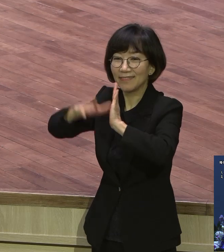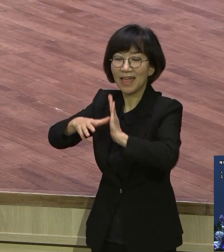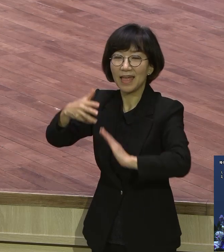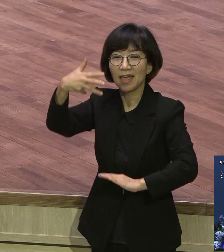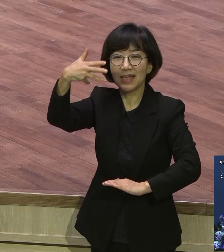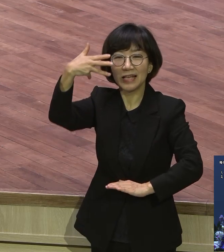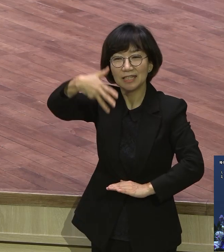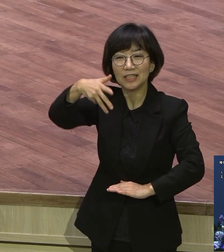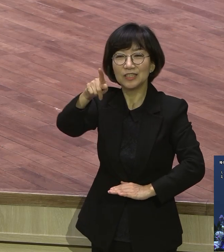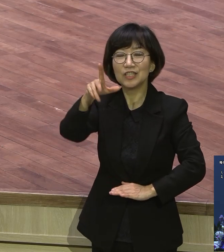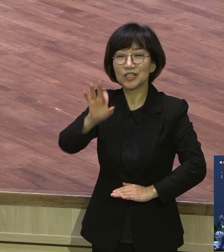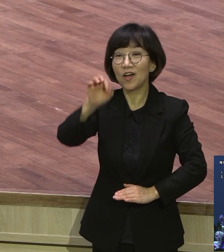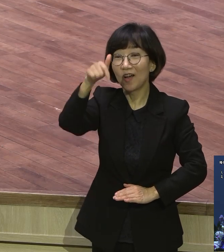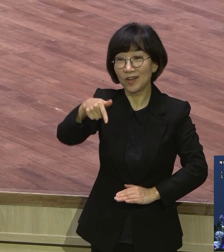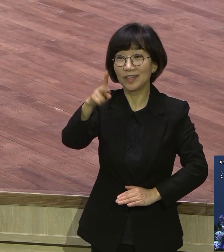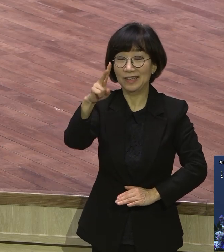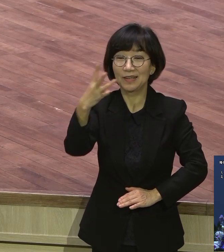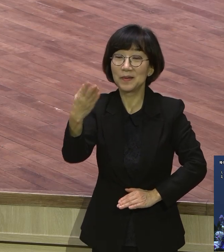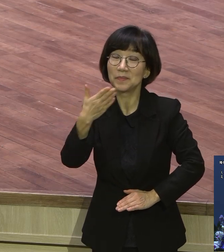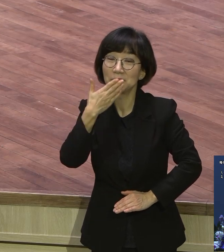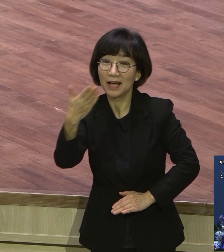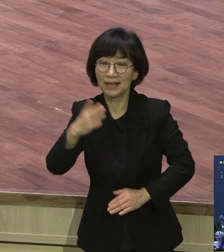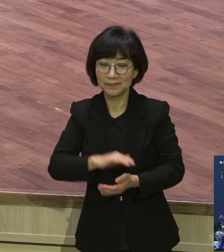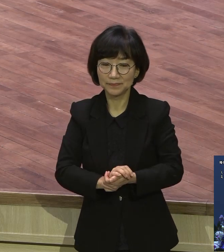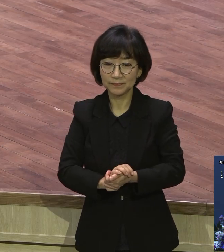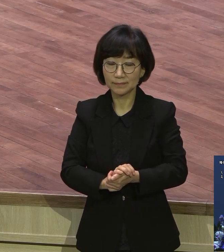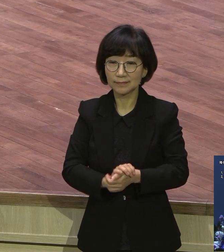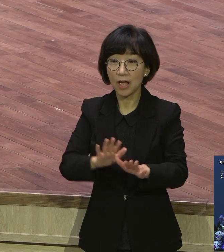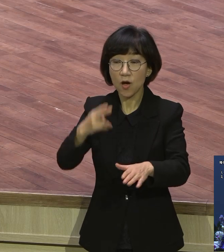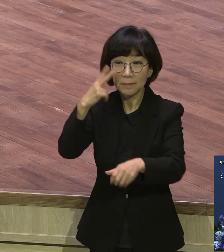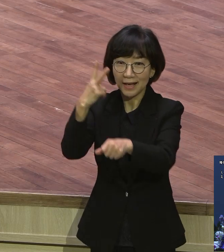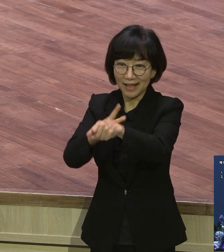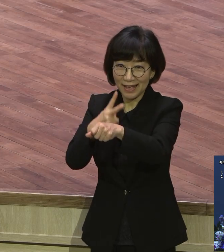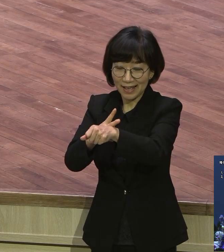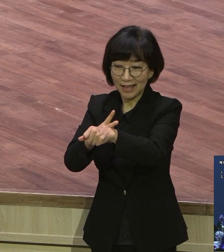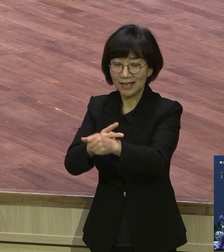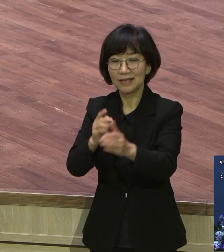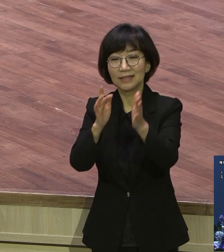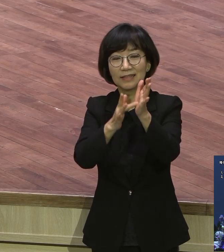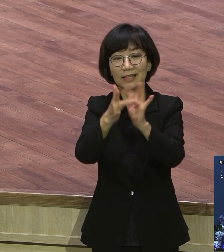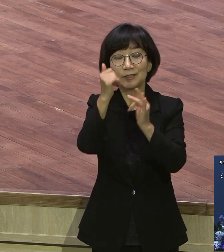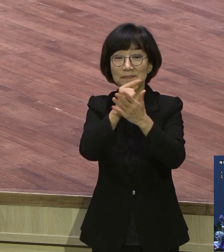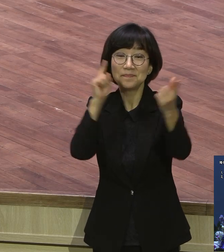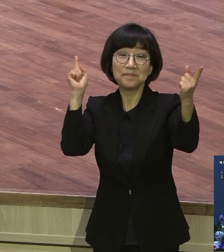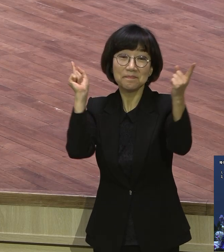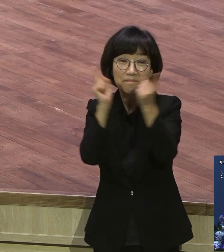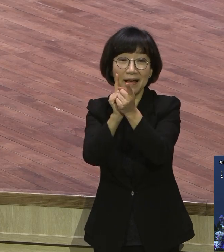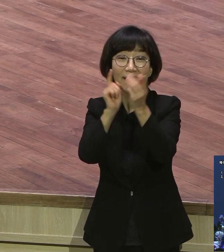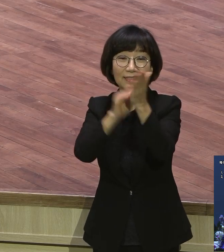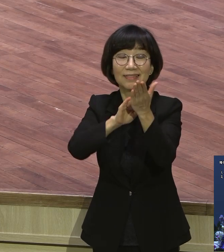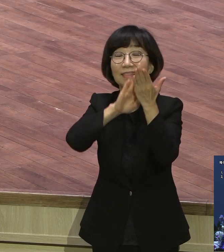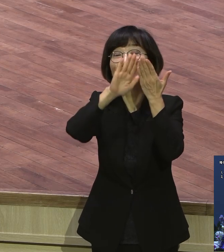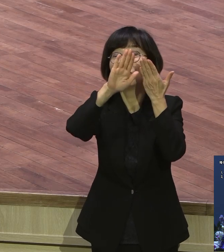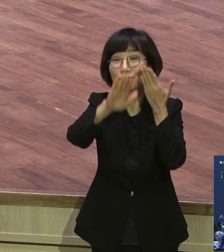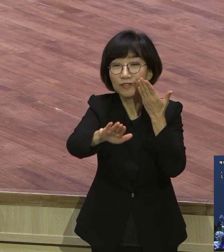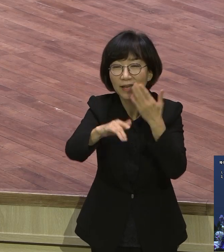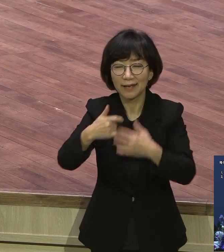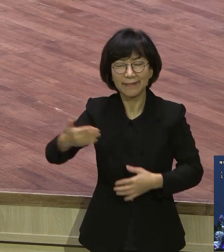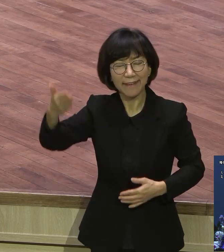바울은 예수의 소를 만난 이후에 그가 그렇게 자랑스럽게 이고 있던 모든 세상